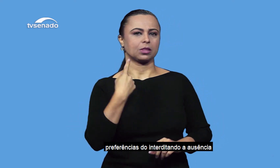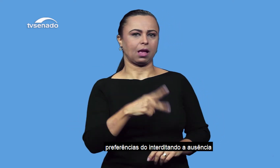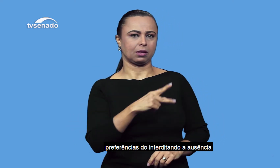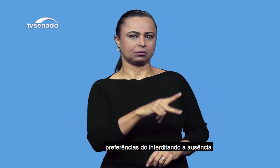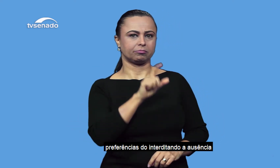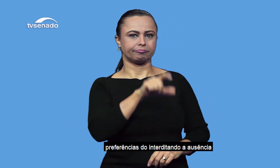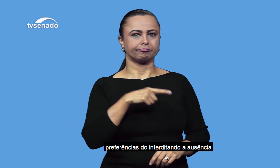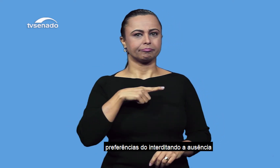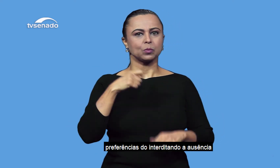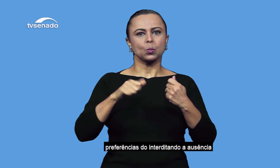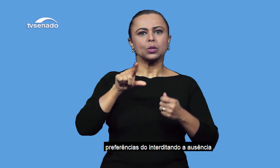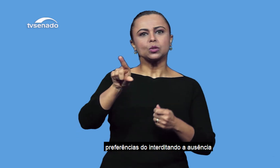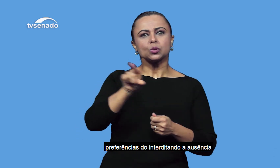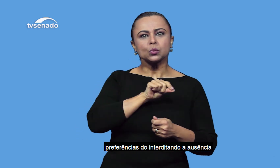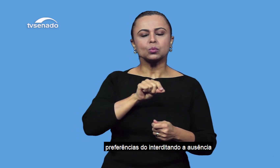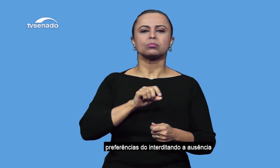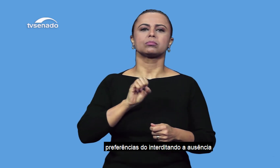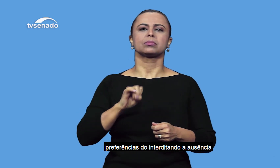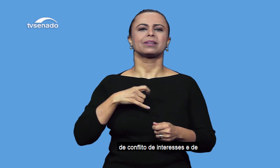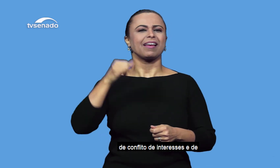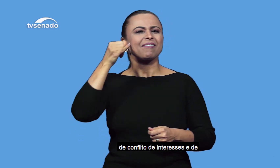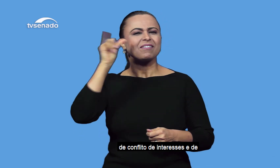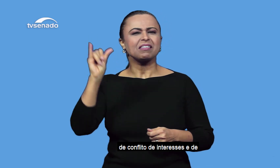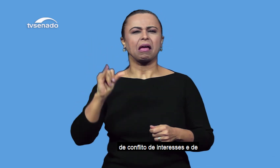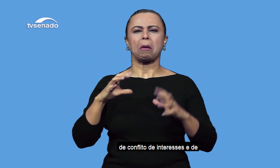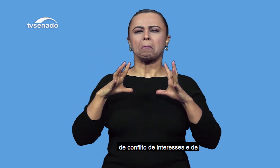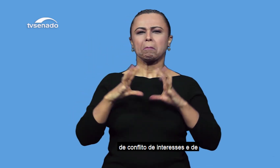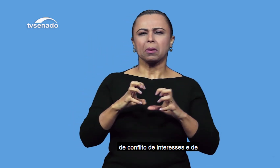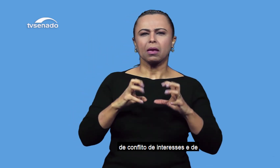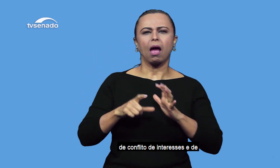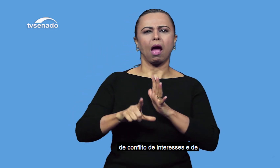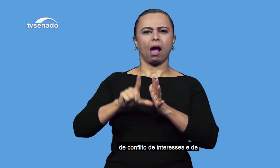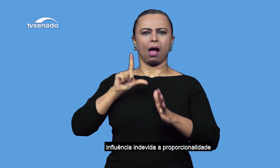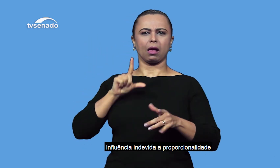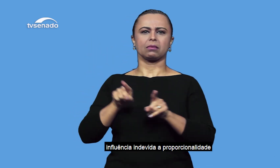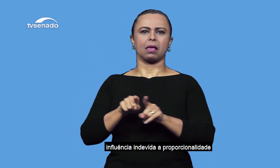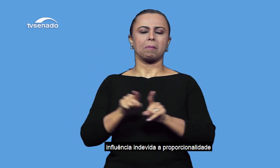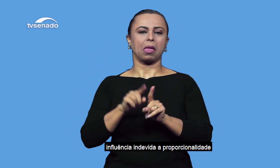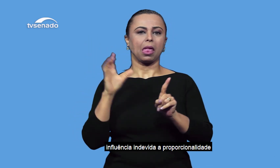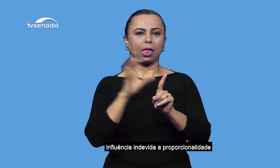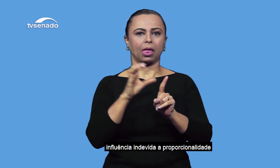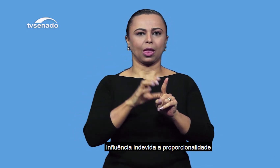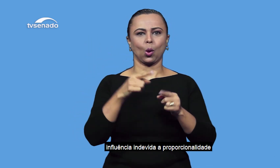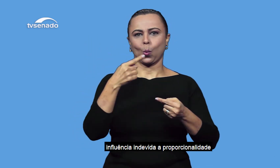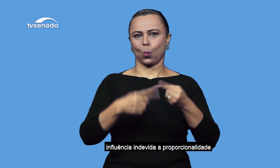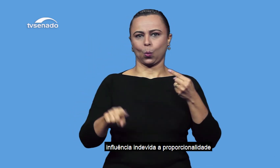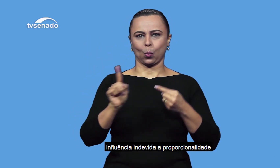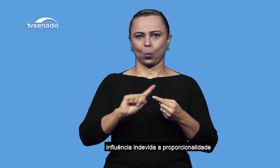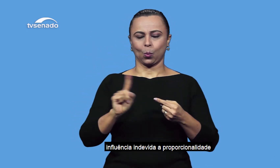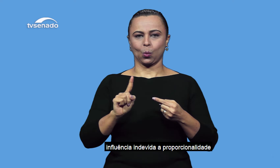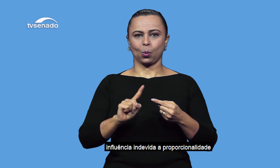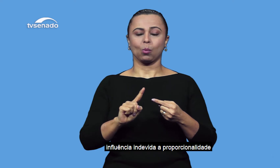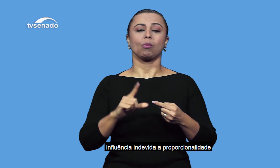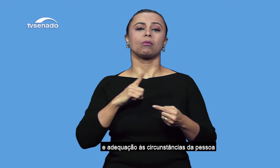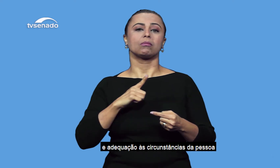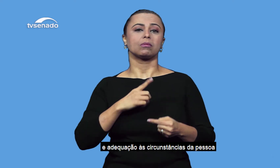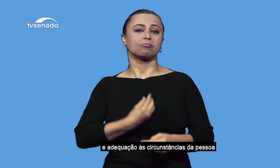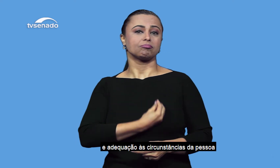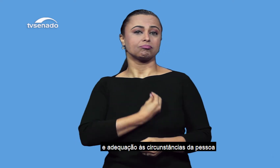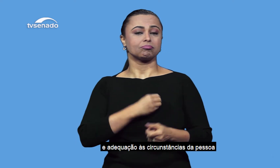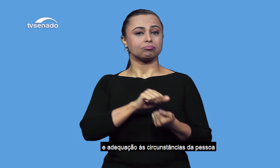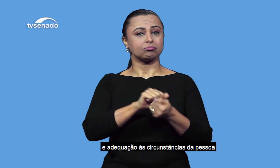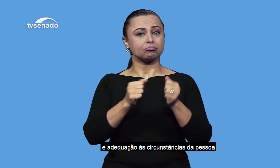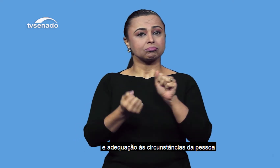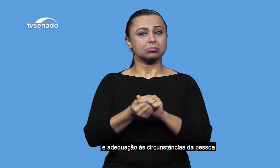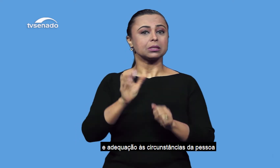do interditando a ausência de conflito de interesses e de influência indevida a proporcionalidade e adequação